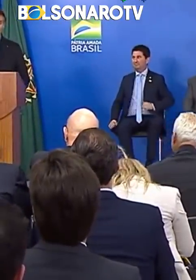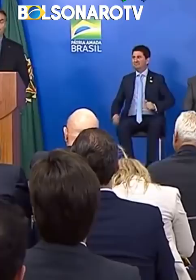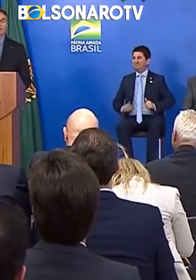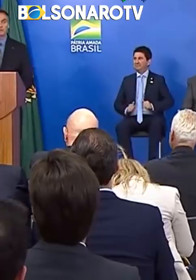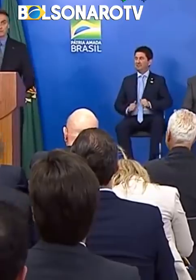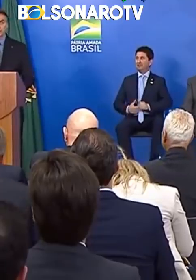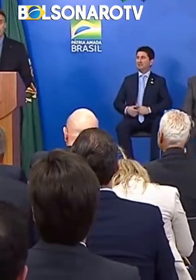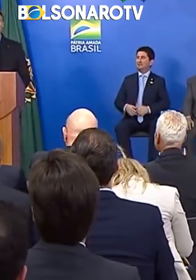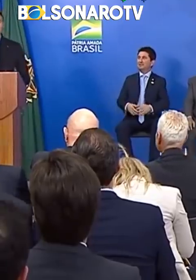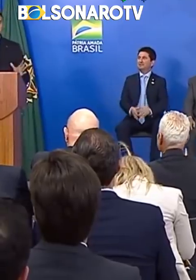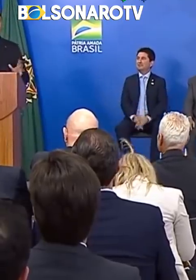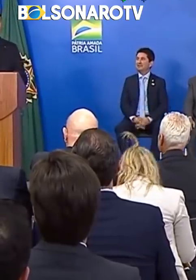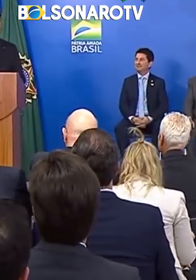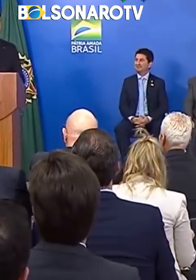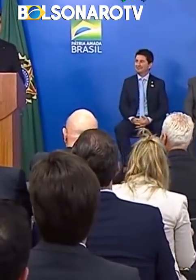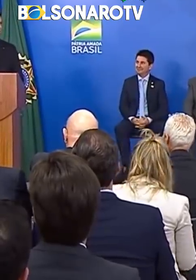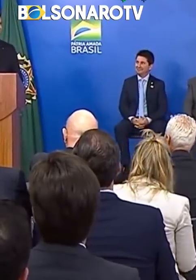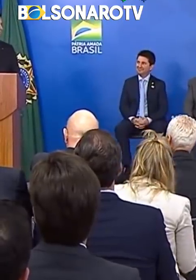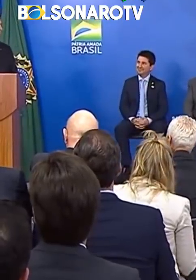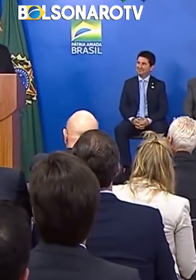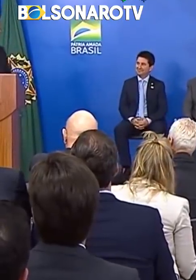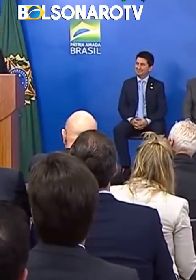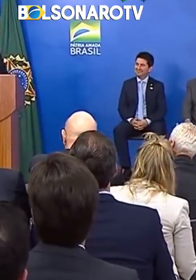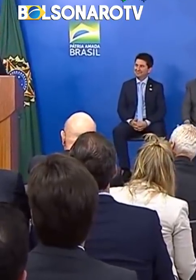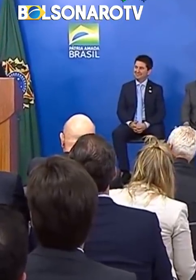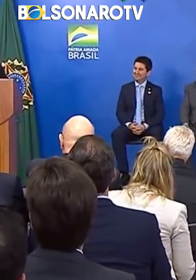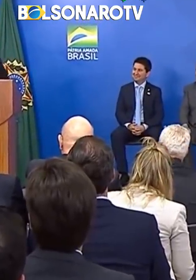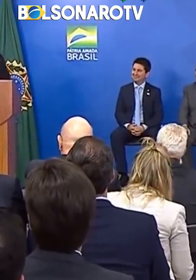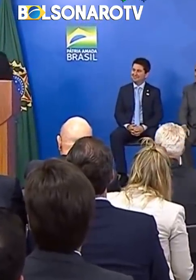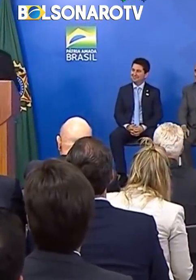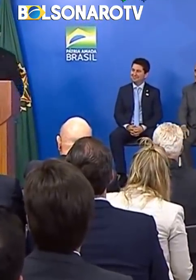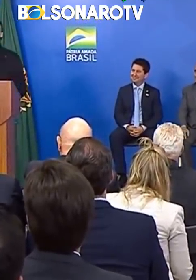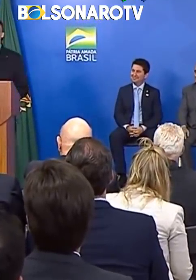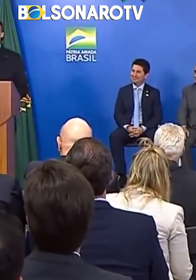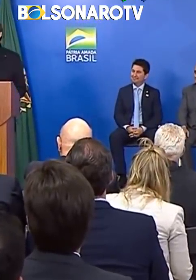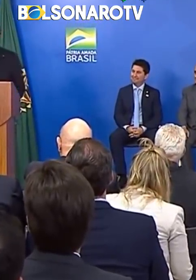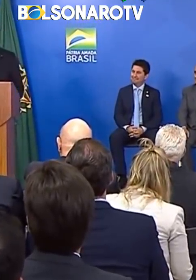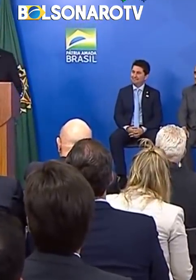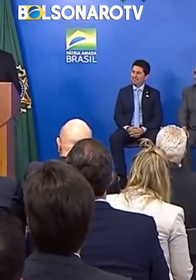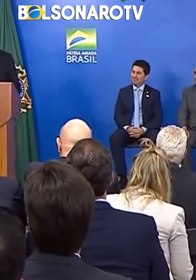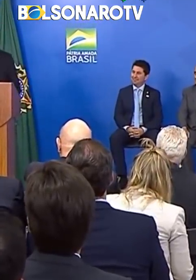Contrariando novamente recomendações médicas, vou fazer uso da palavra brevemente.